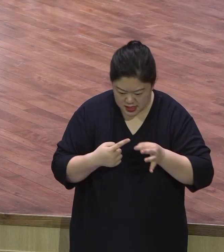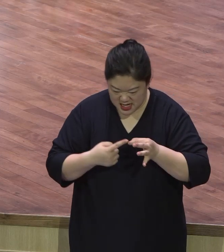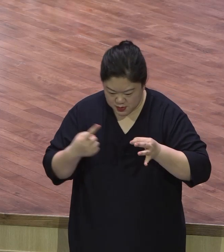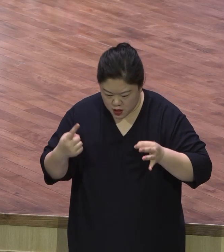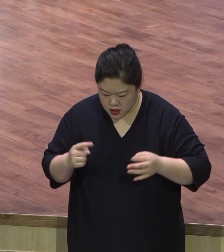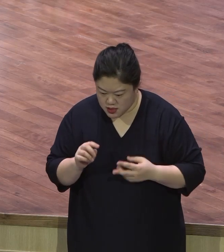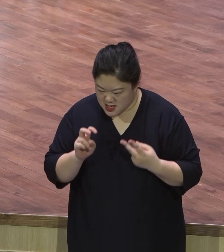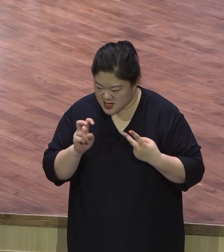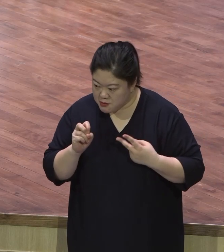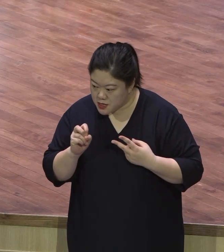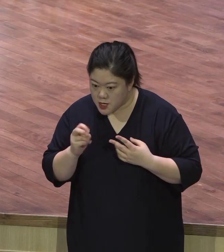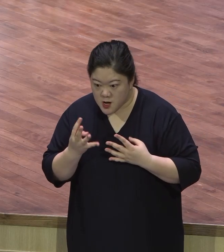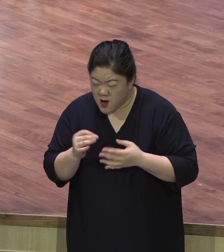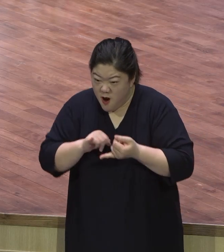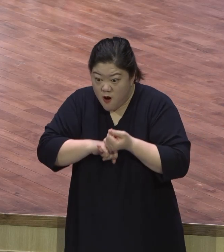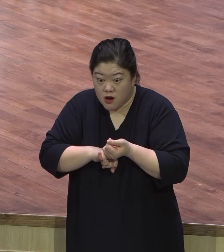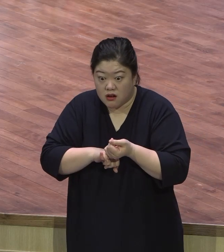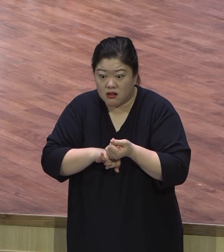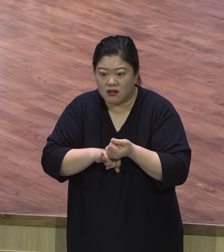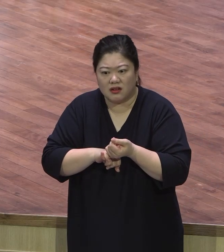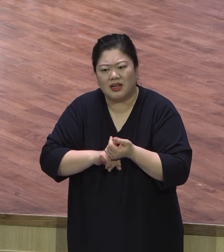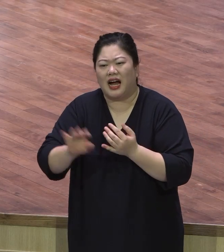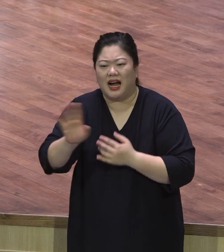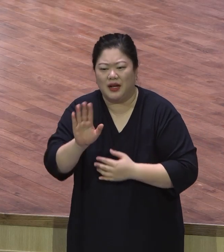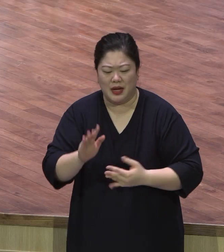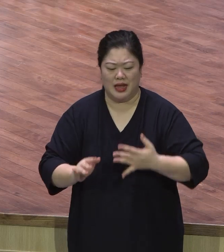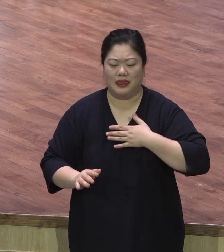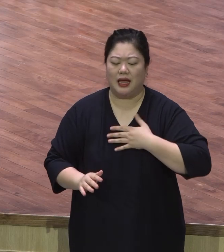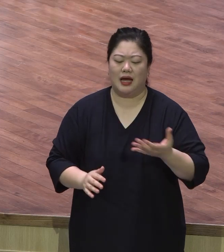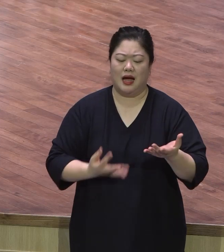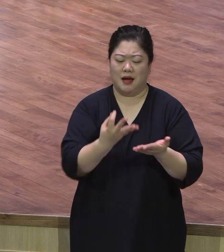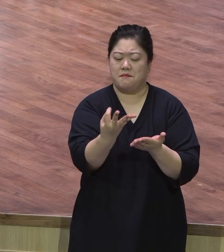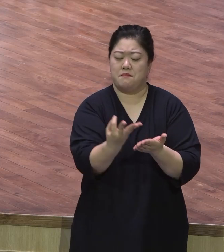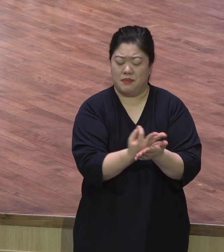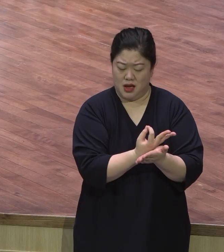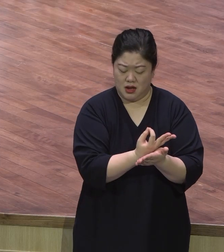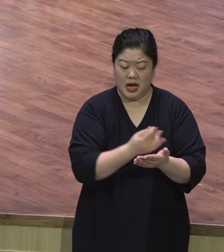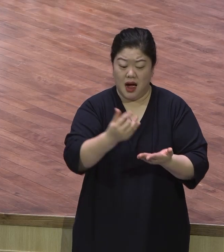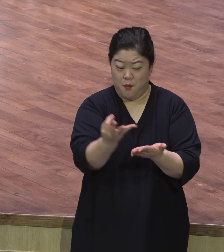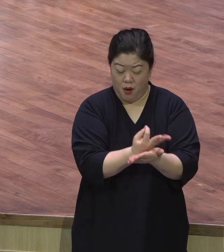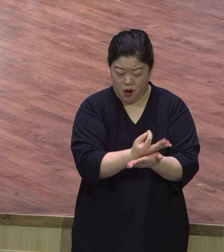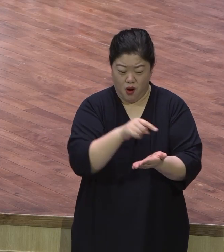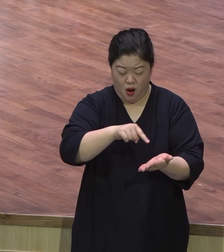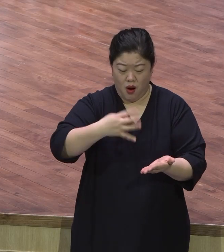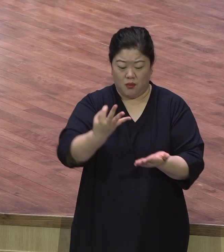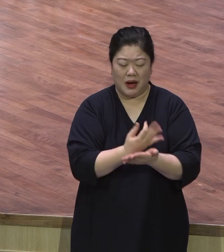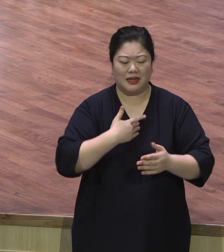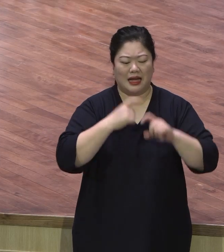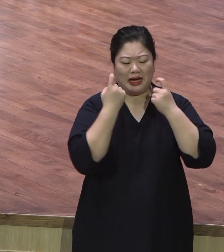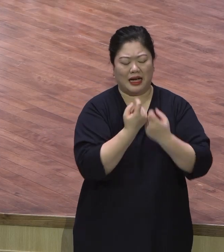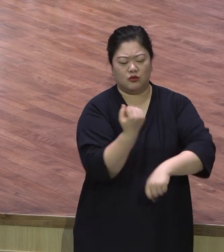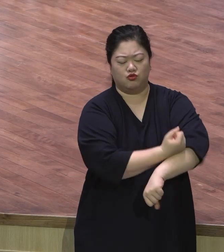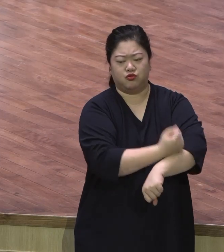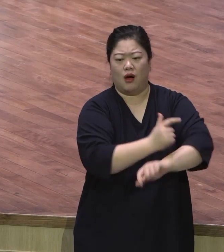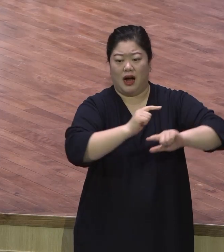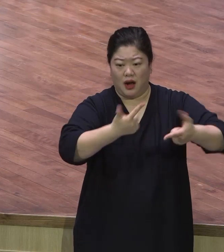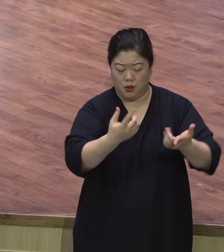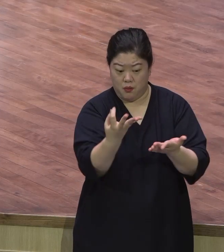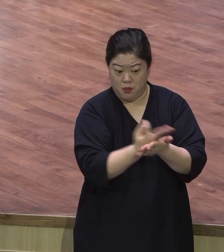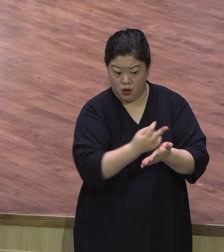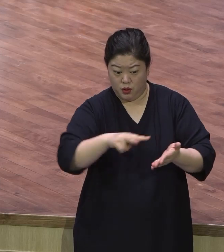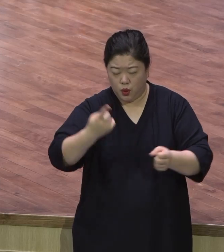11조가 무슨 말이냐 내가 가지고 있는 물질의 주인은 하나님이다 그런 뜻이에요 그 고백으로